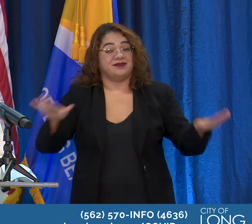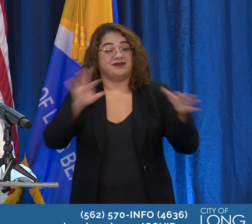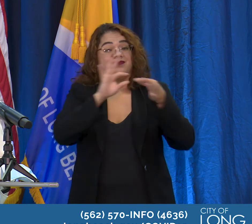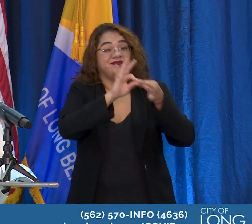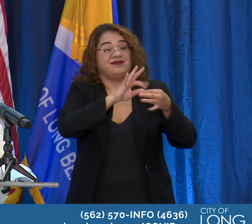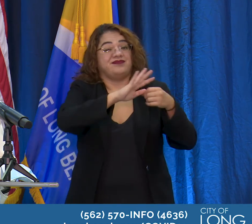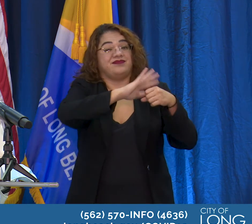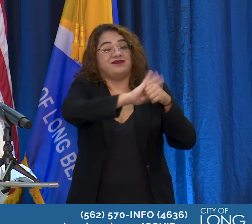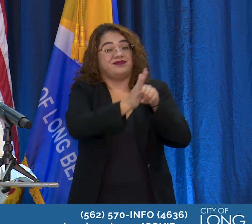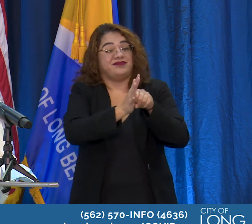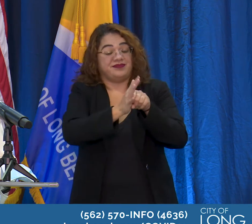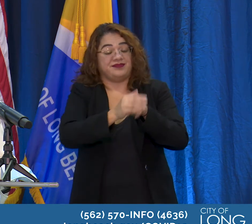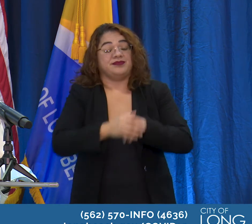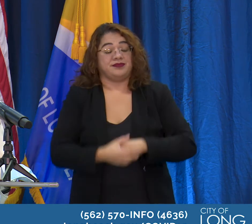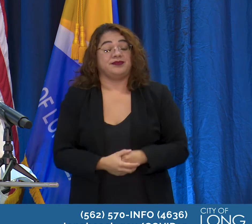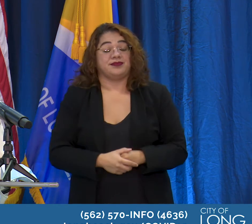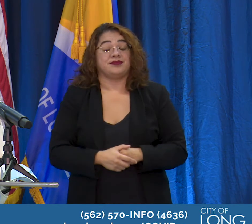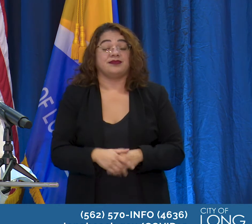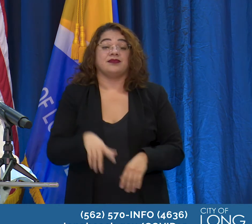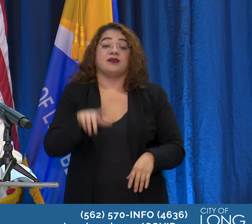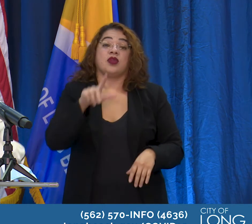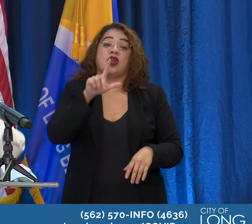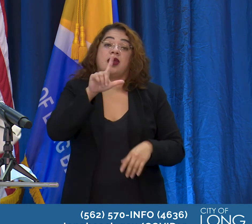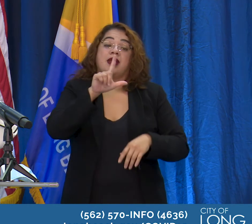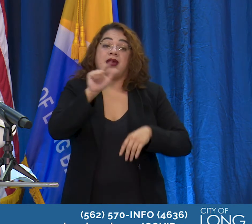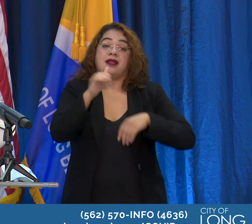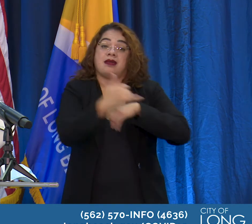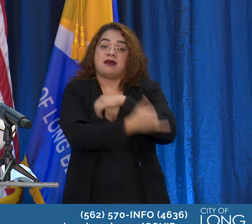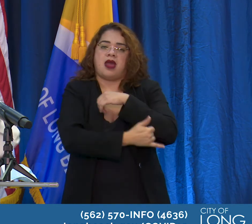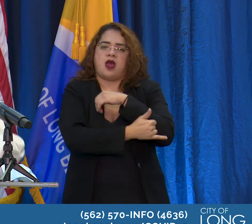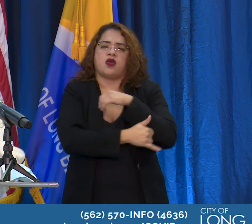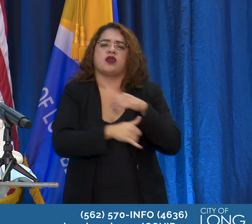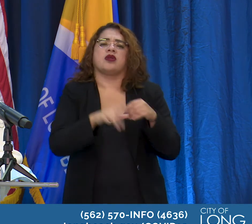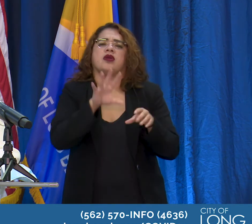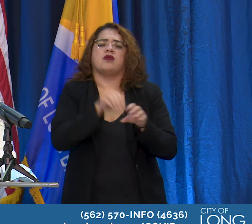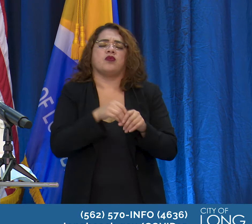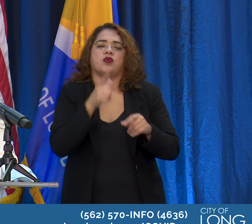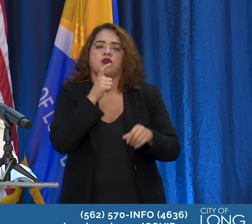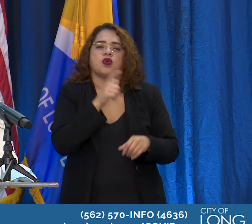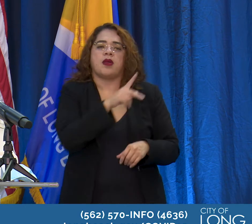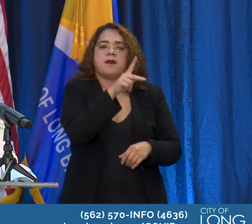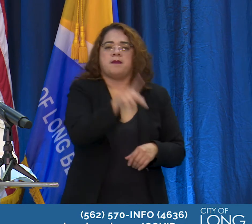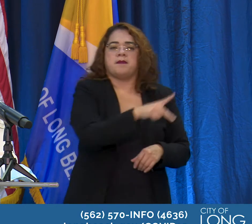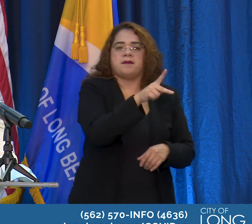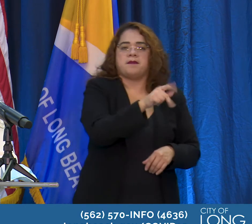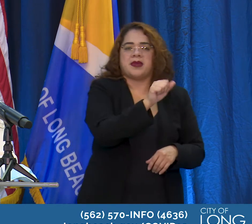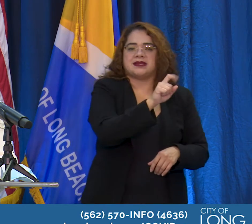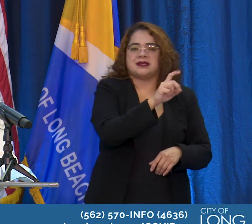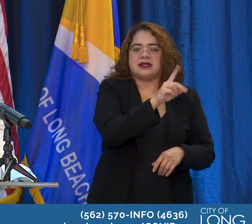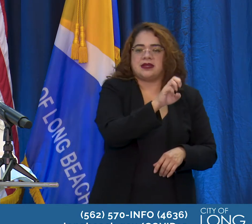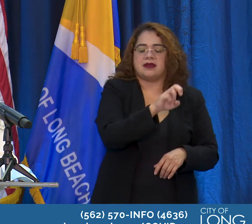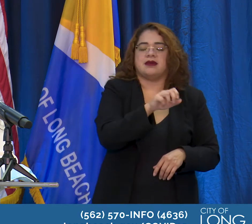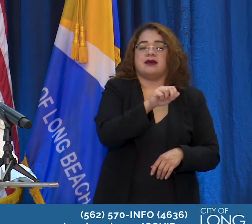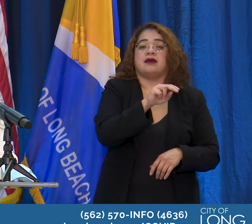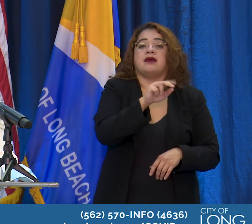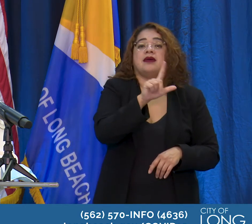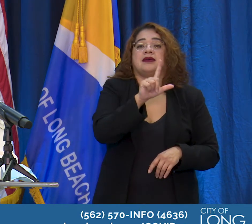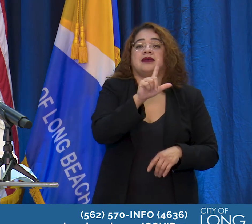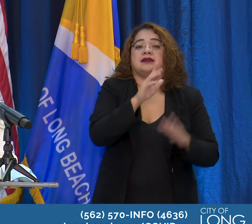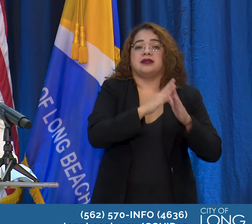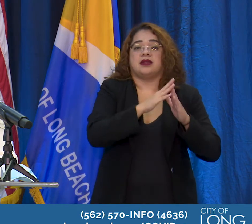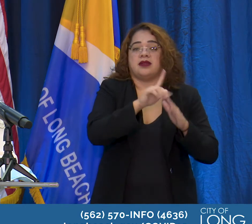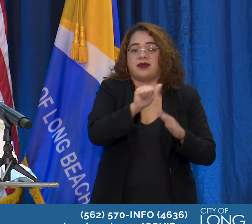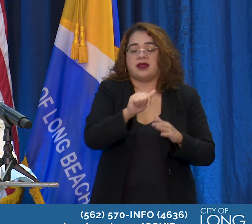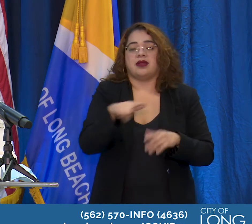que incluye Long Beach y Pasadena, y la razón por la cual mencionamos esas dos ciudades separadas es porque la ciudad de Long